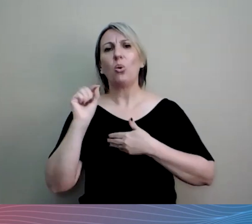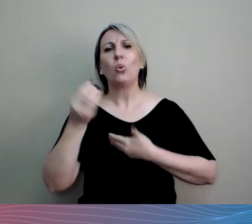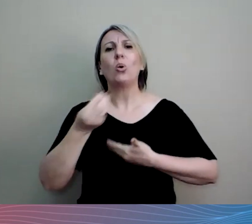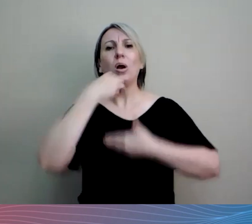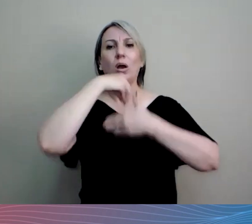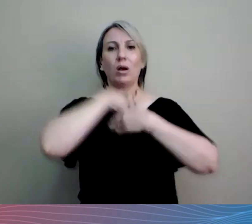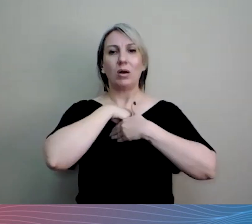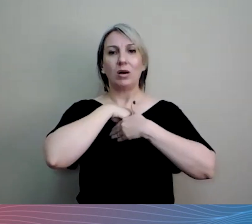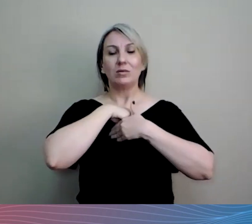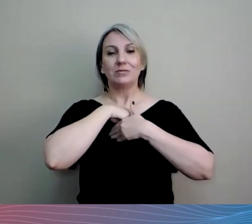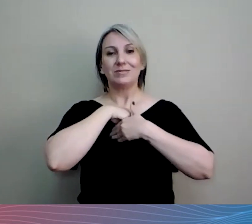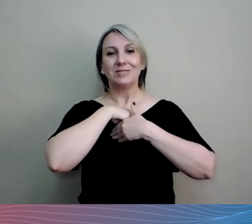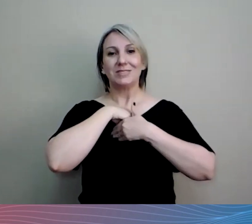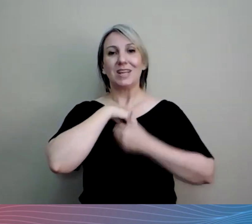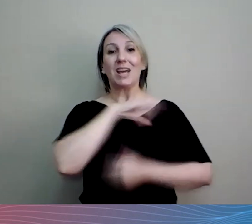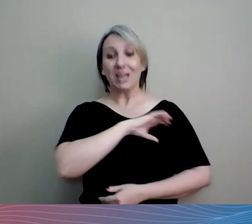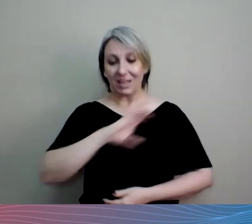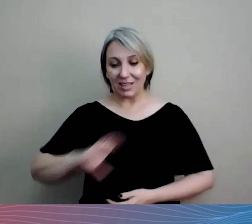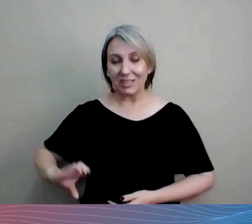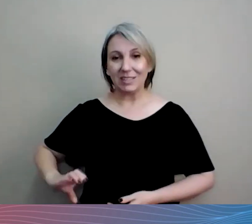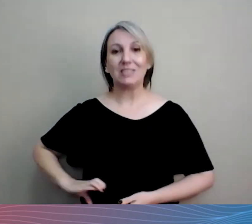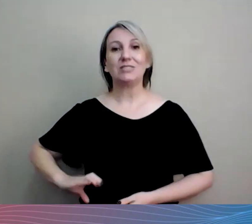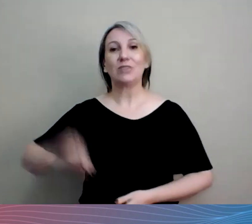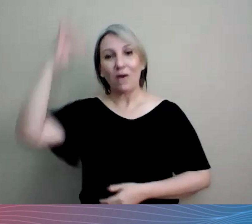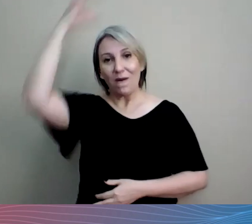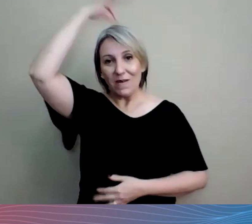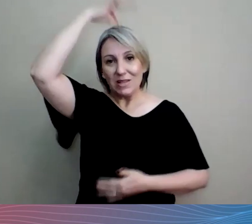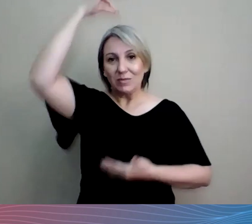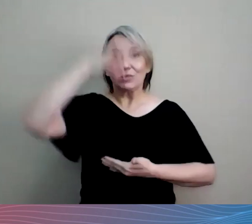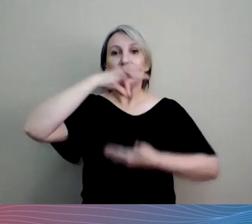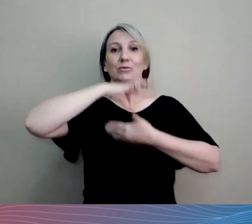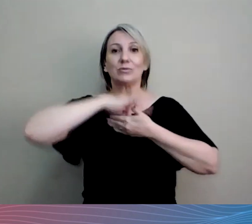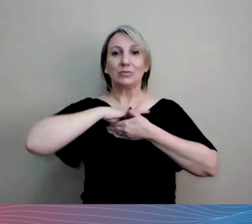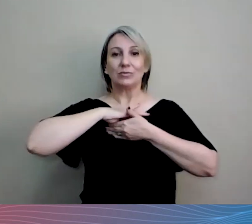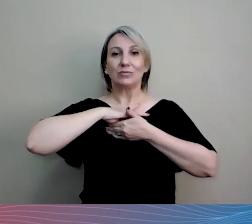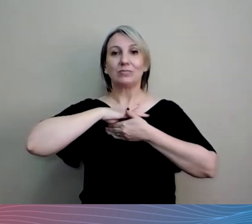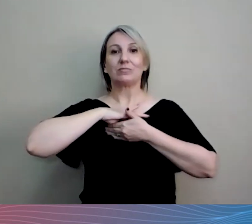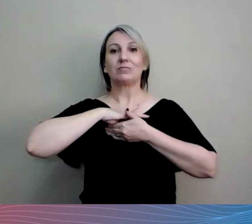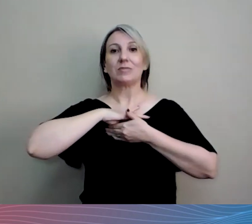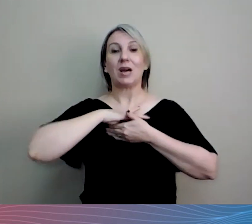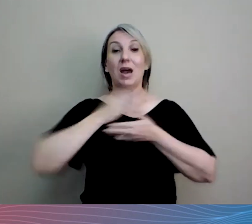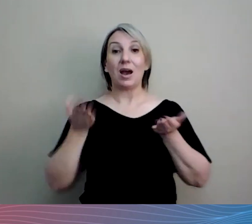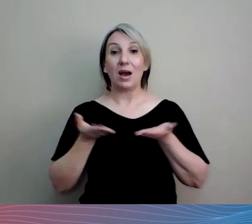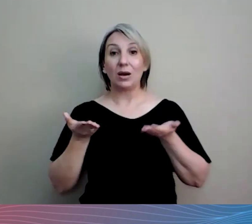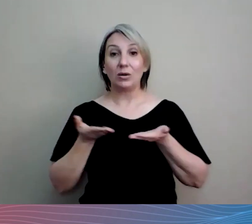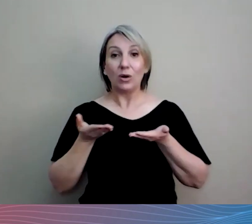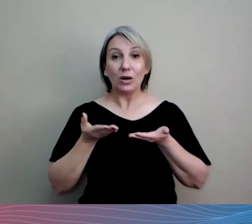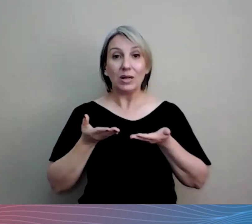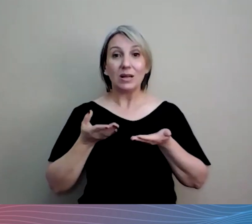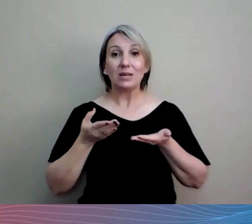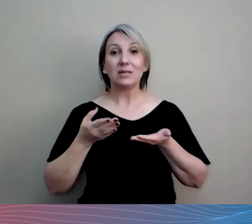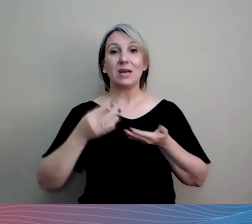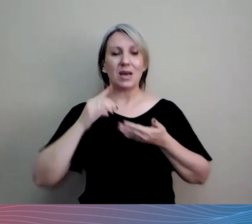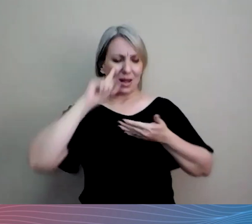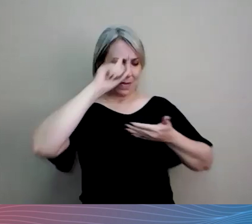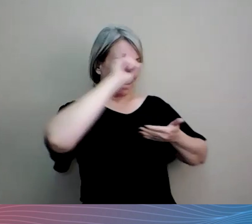próprio Cristo. É Cristo que está em nós, por meio do Espírito, Ele age por meio da